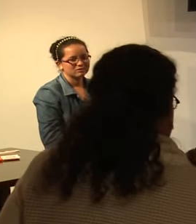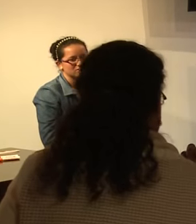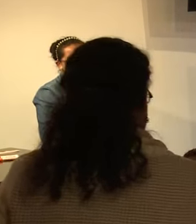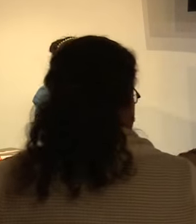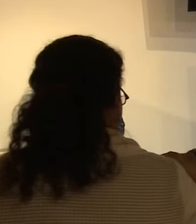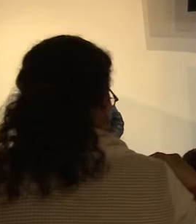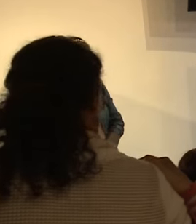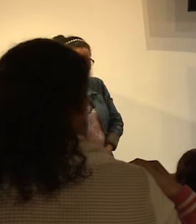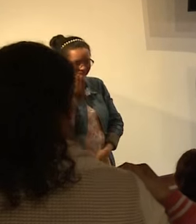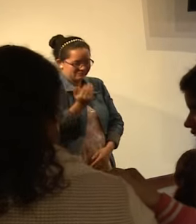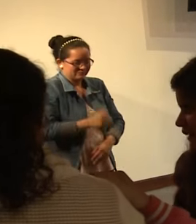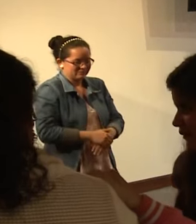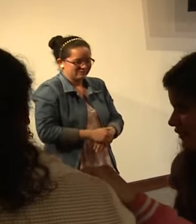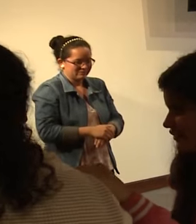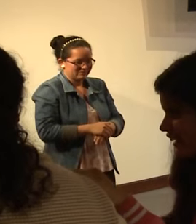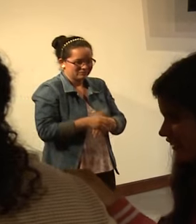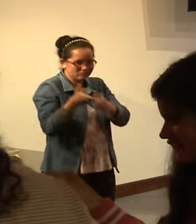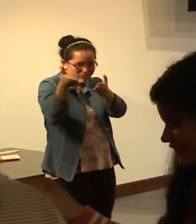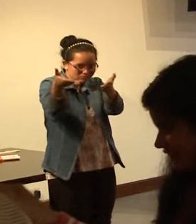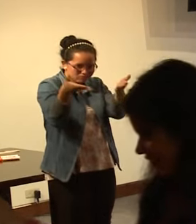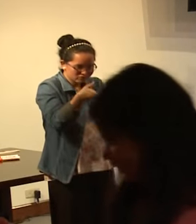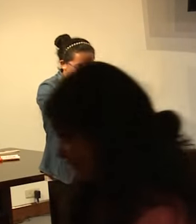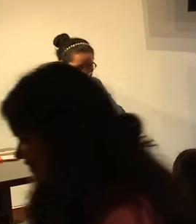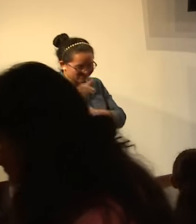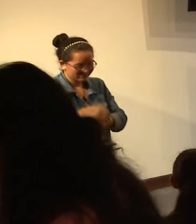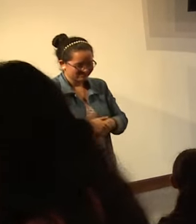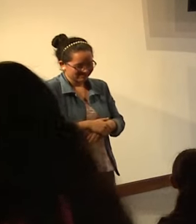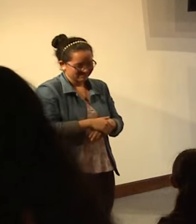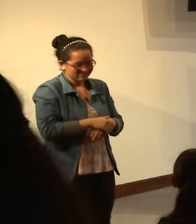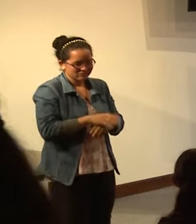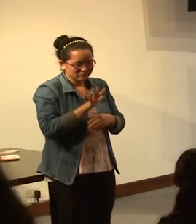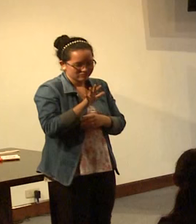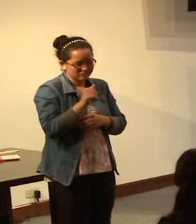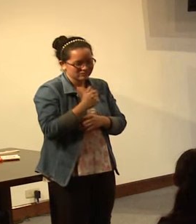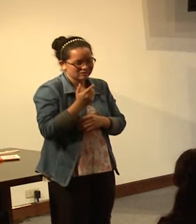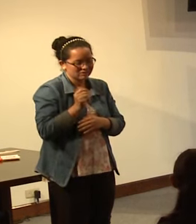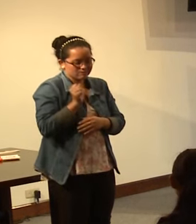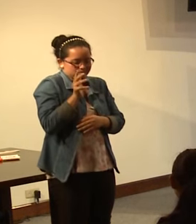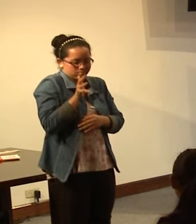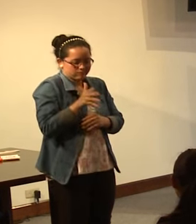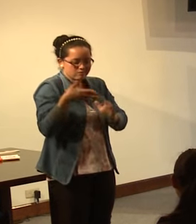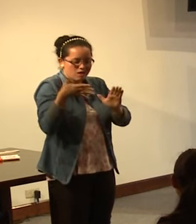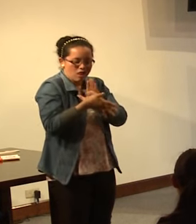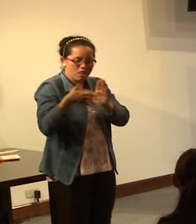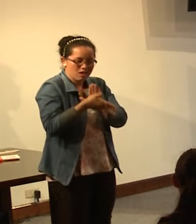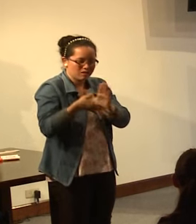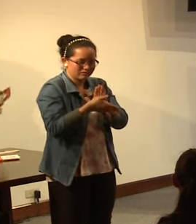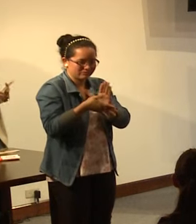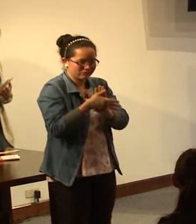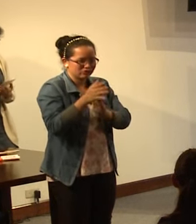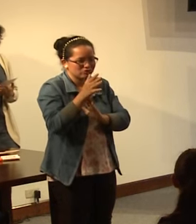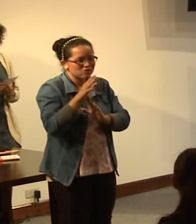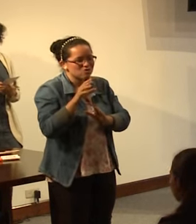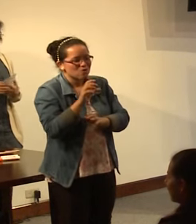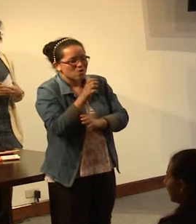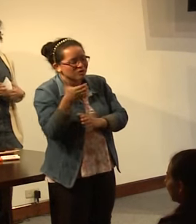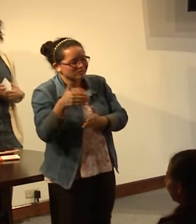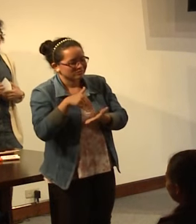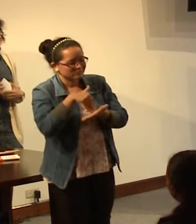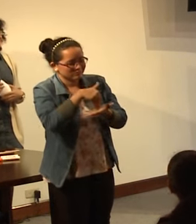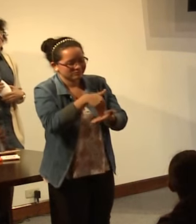describir. Acuérdense de no verla. Y esta narración la vamos a tener desde otro lado, ¿no?